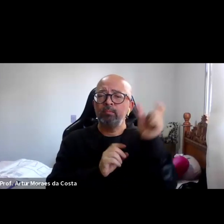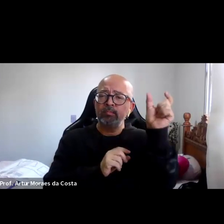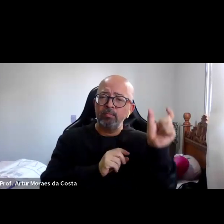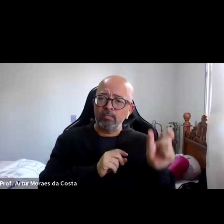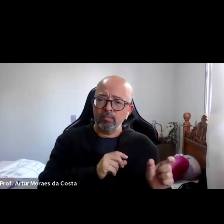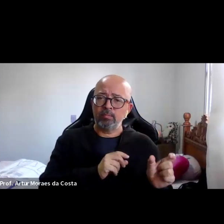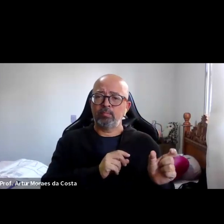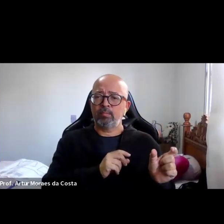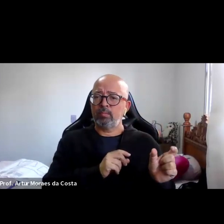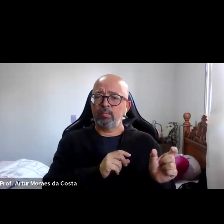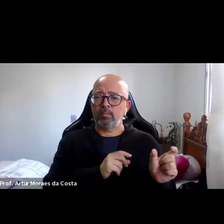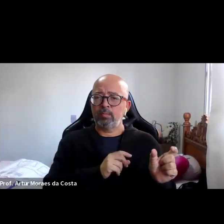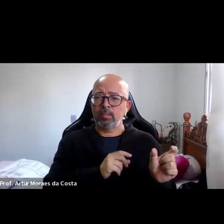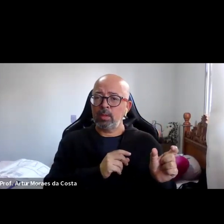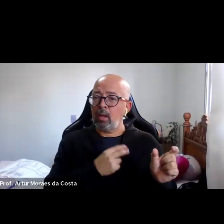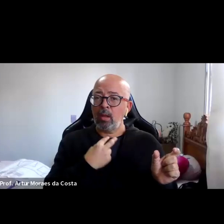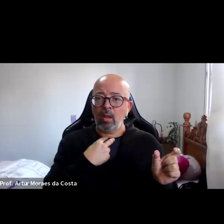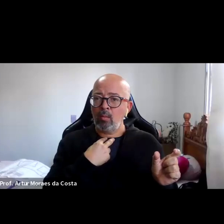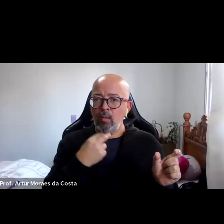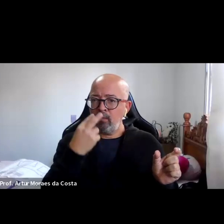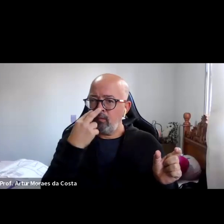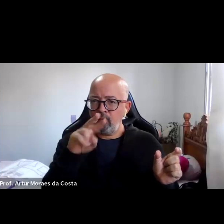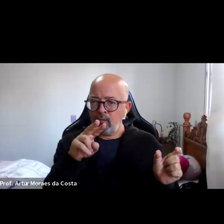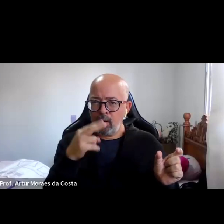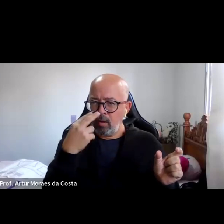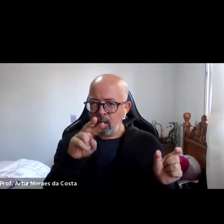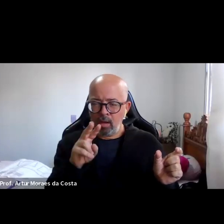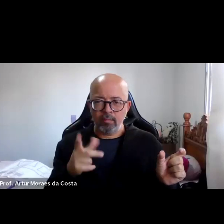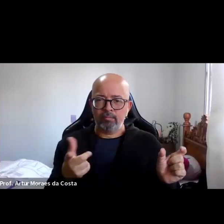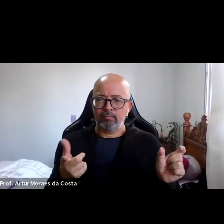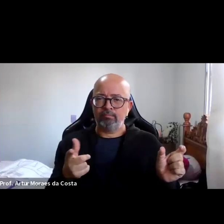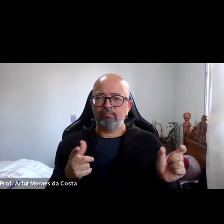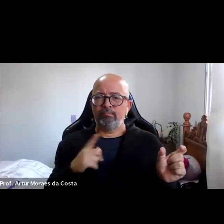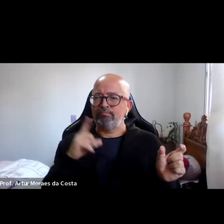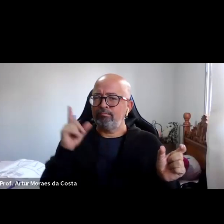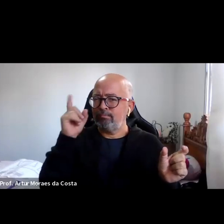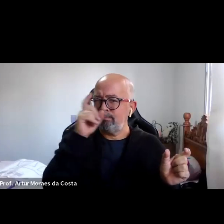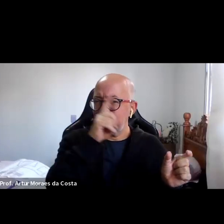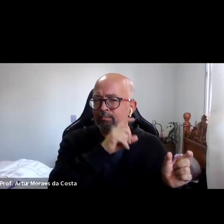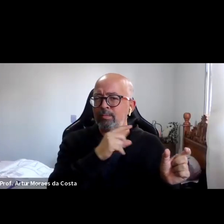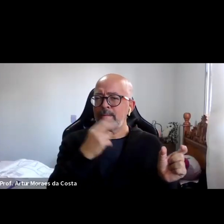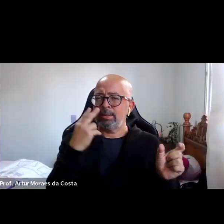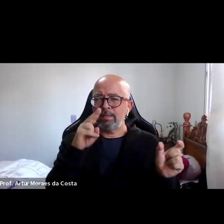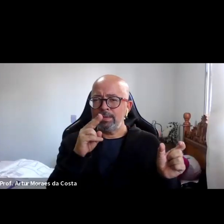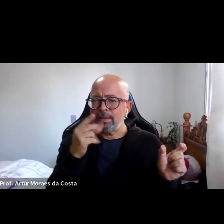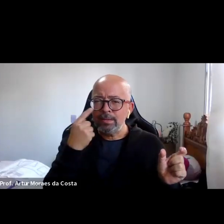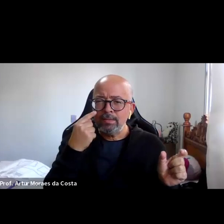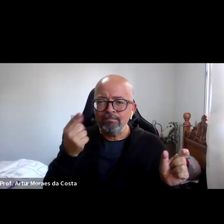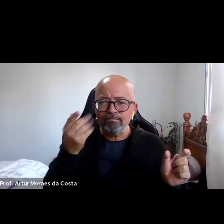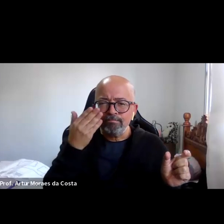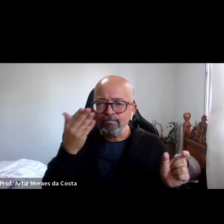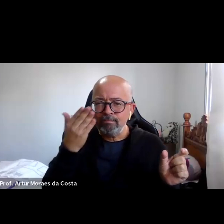dificultades para ver y que simultáneamente no puede oír o tiene serias dificultades para oír queda